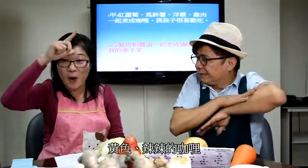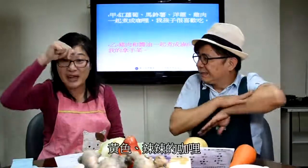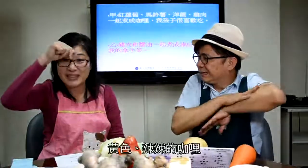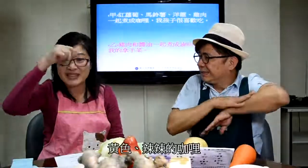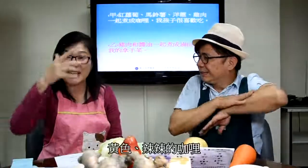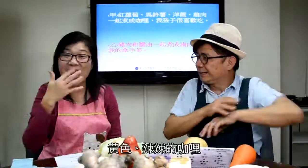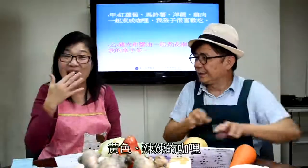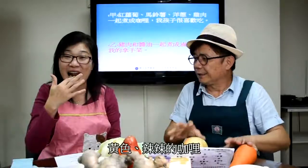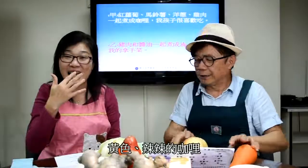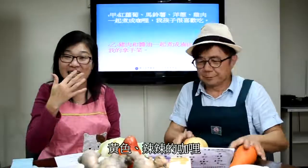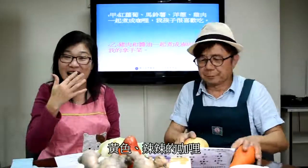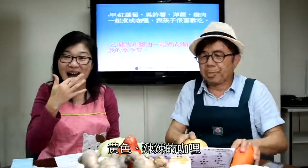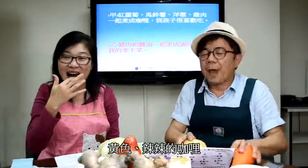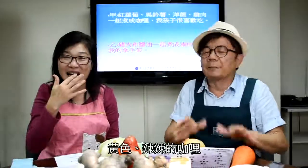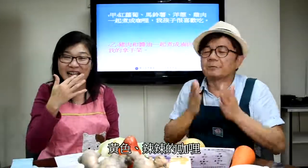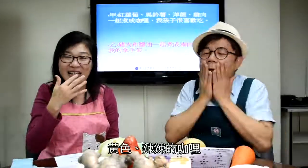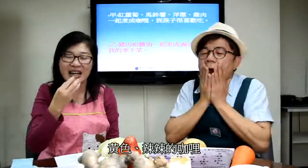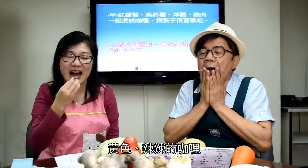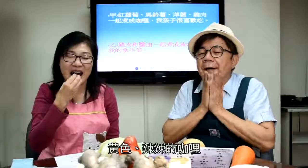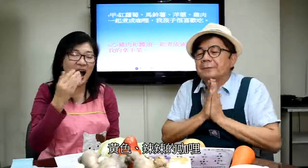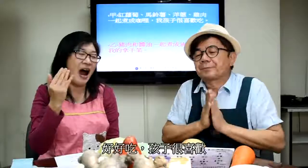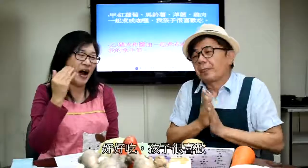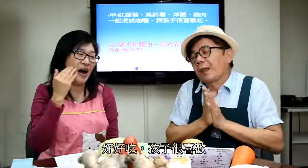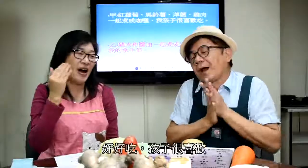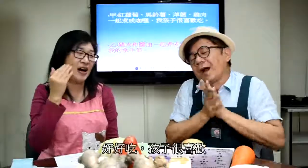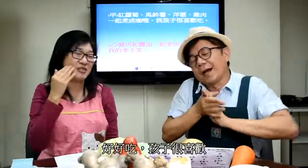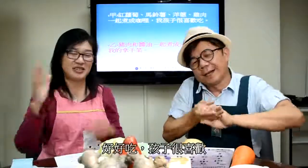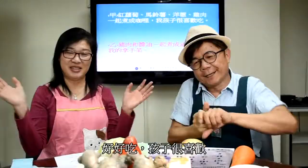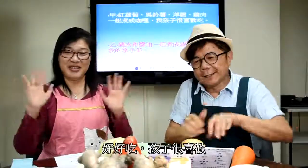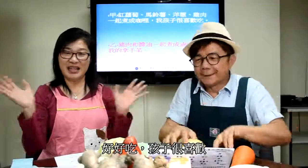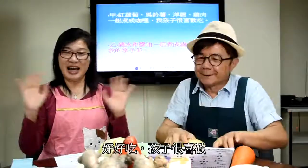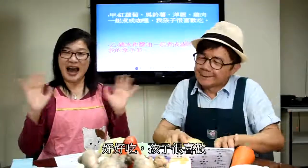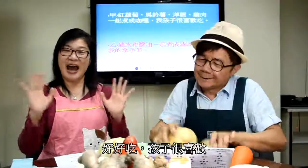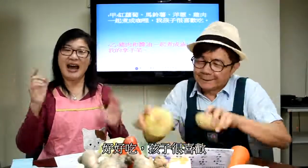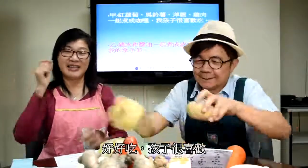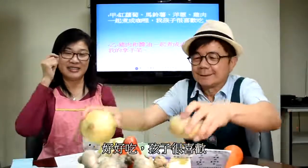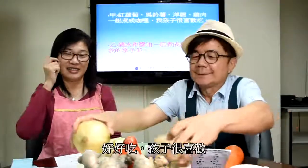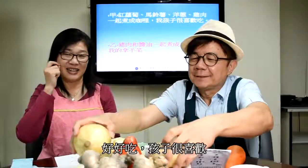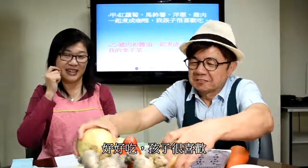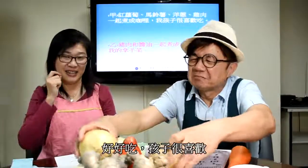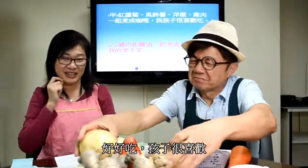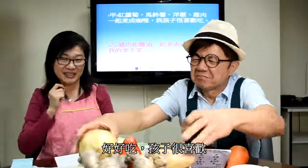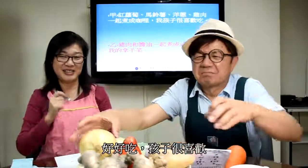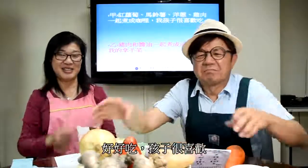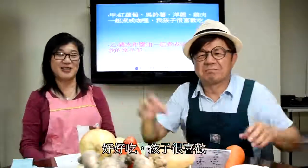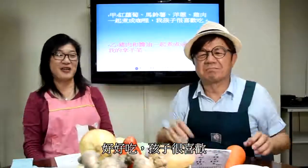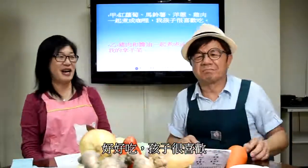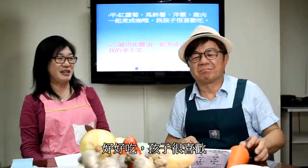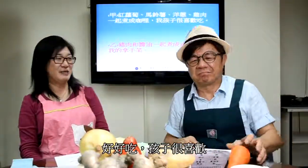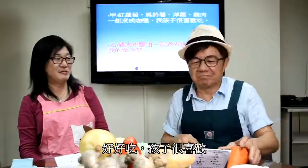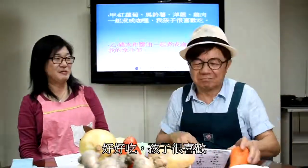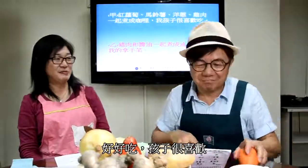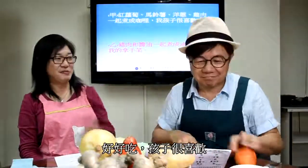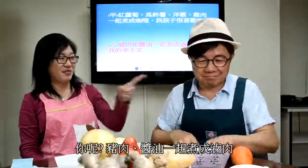黄色辣辣的咖喱，好好吃，孩子很喜欢。你